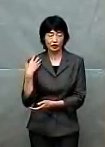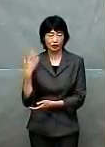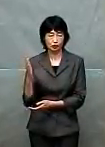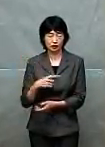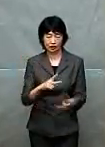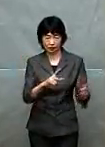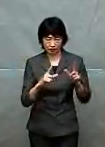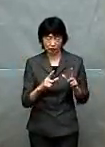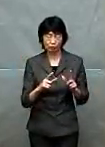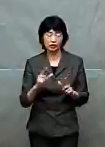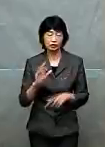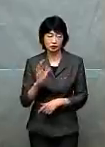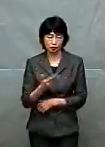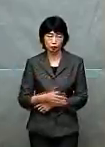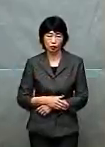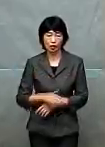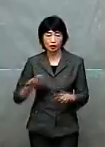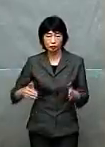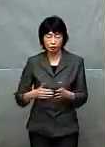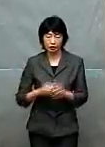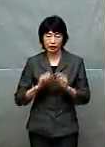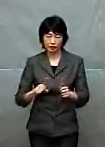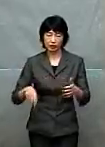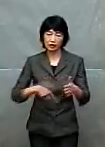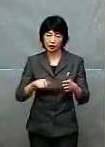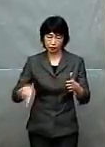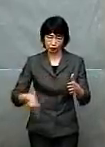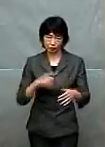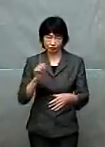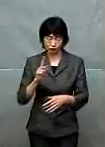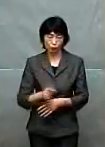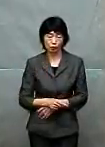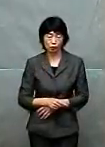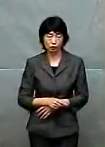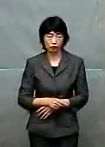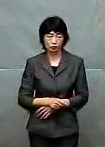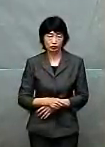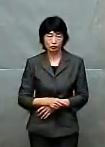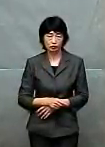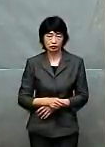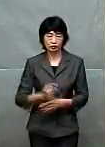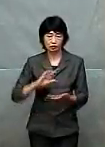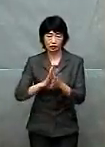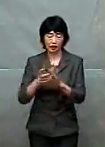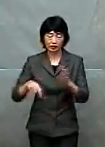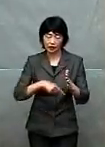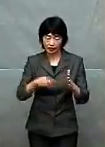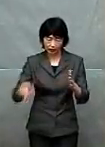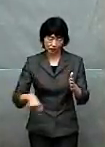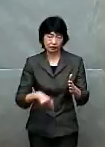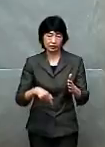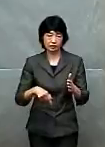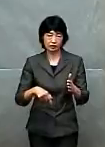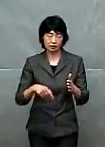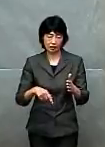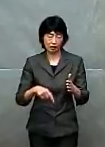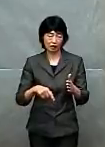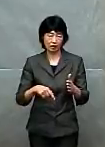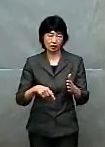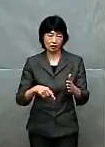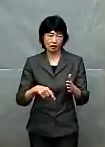ども、これまでやってきましたのはそのピックアップ、県内からですね、